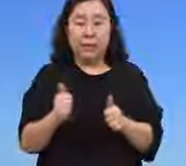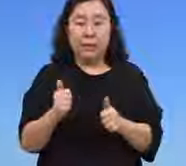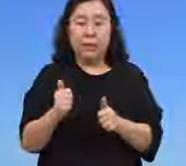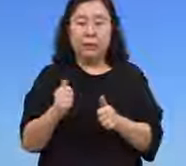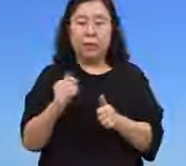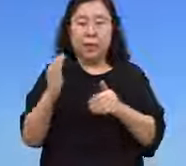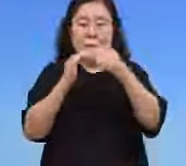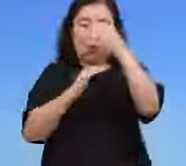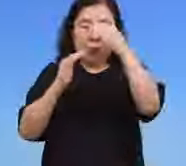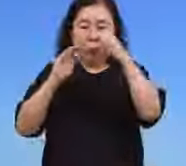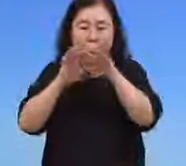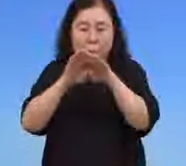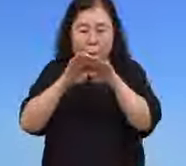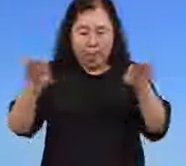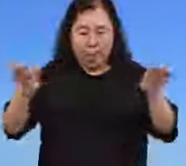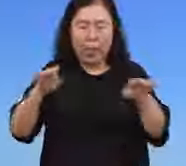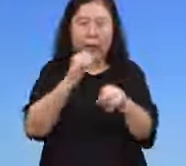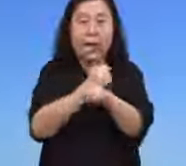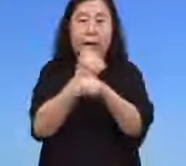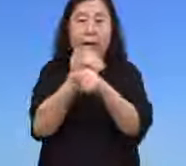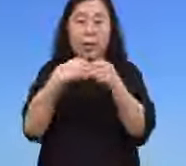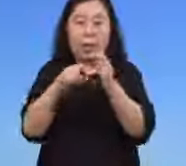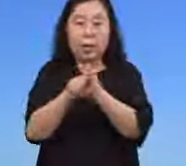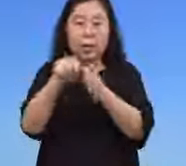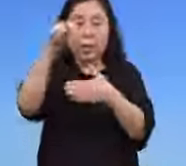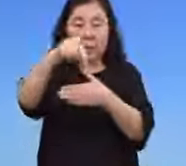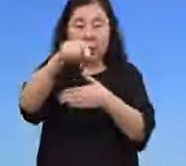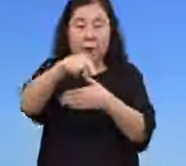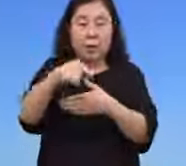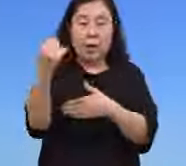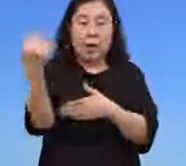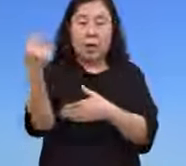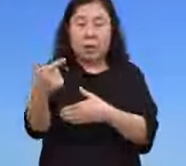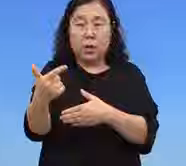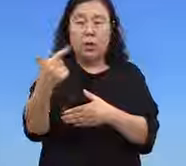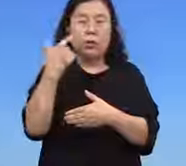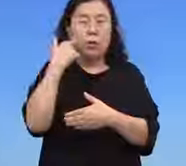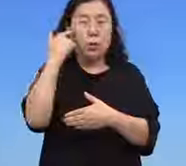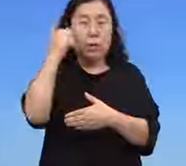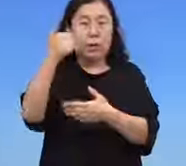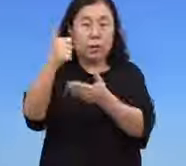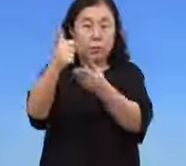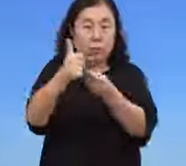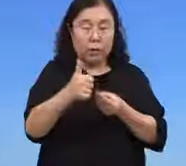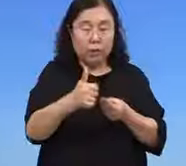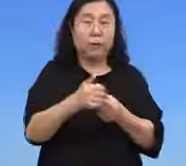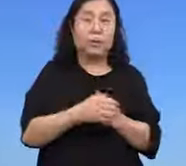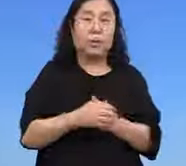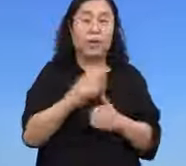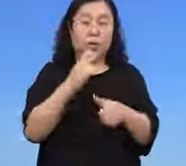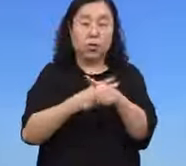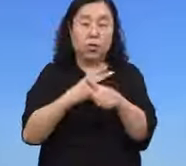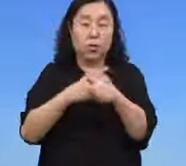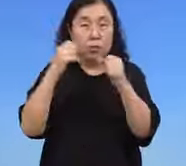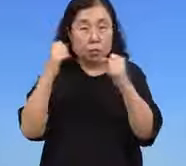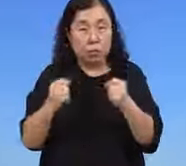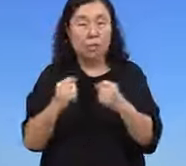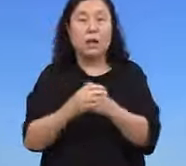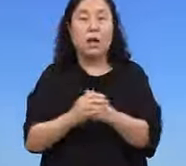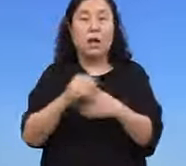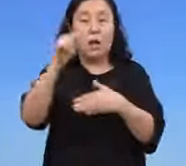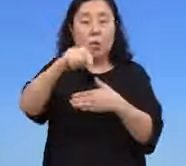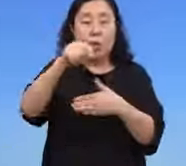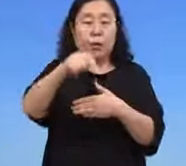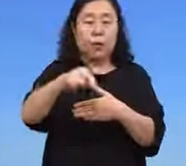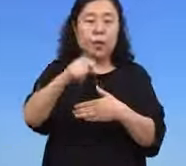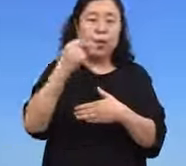심사를 공정하게 하기 위해 가지고 외부에 6분의 목사님들을 모셨잖아요. 교수님도 계셔요. 그래서